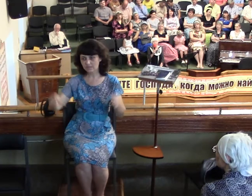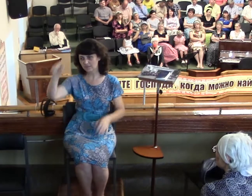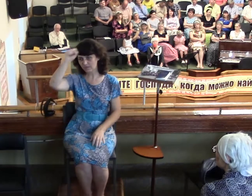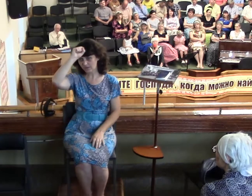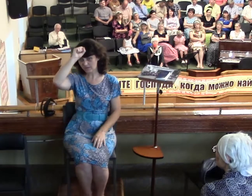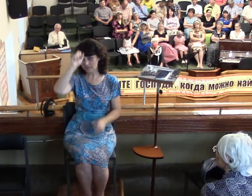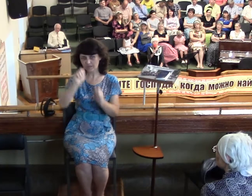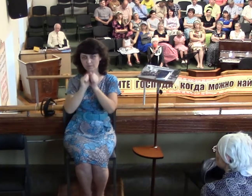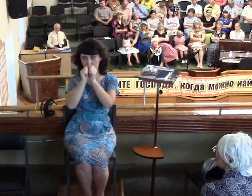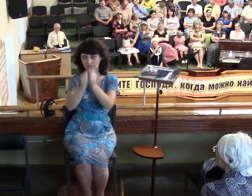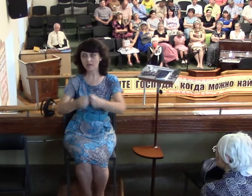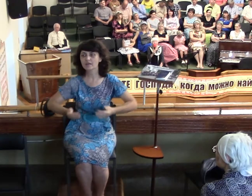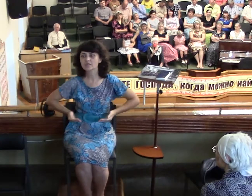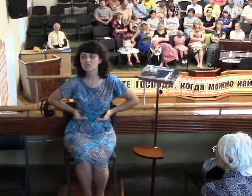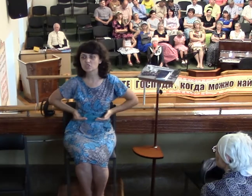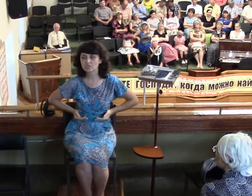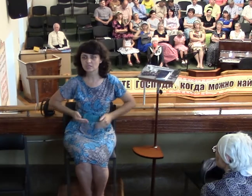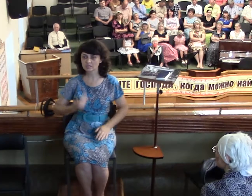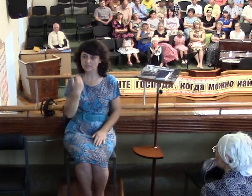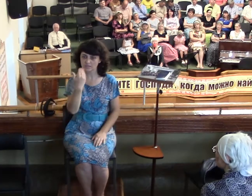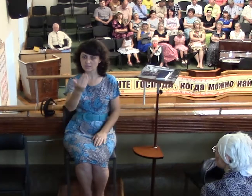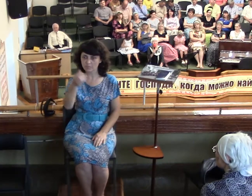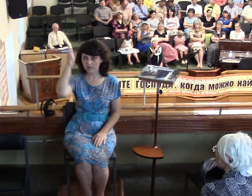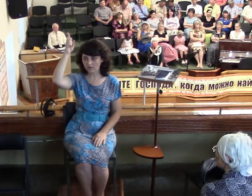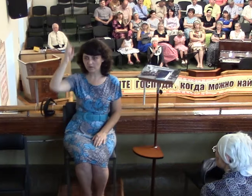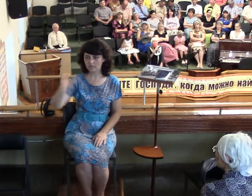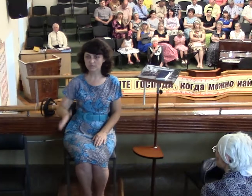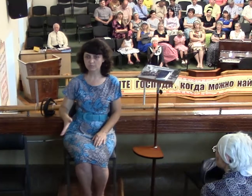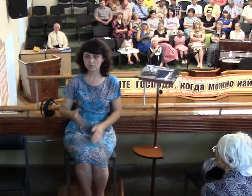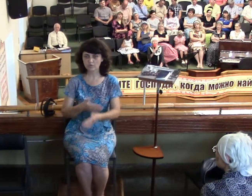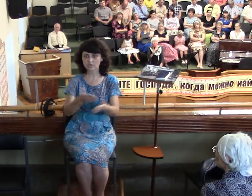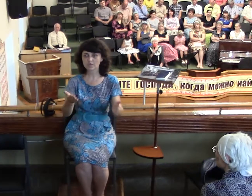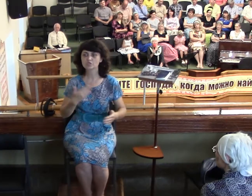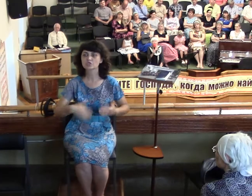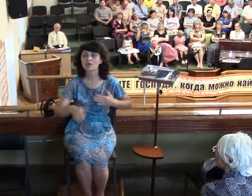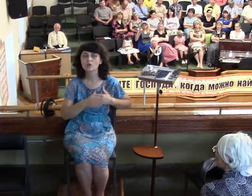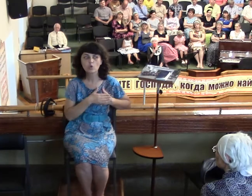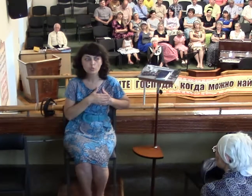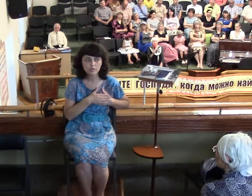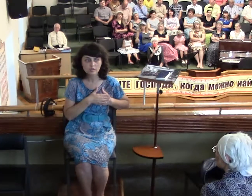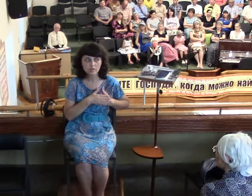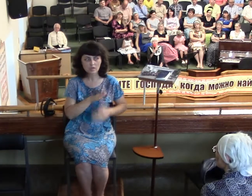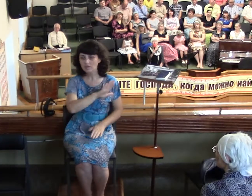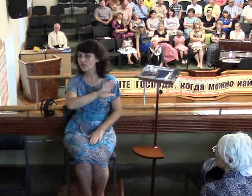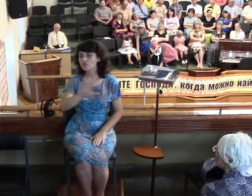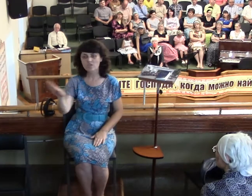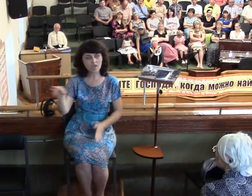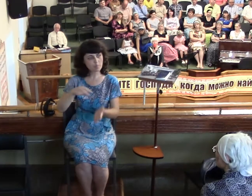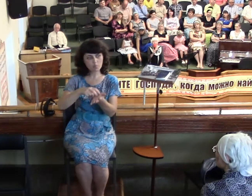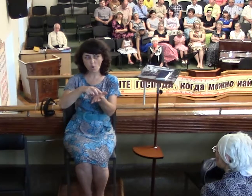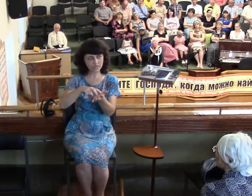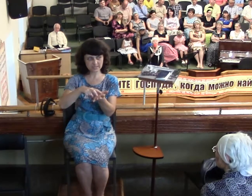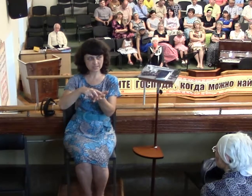тебя Господь наш любит. Остановка за Ним. Не страшись и не